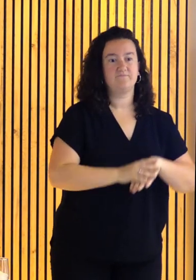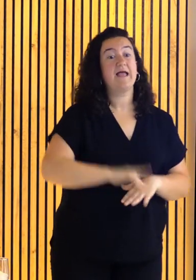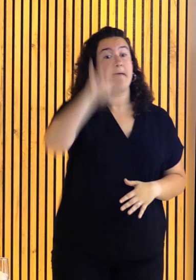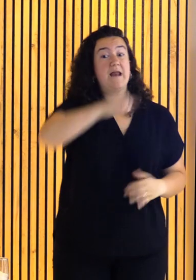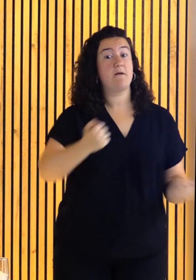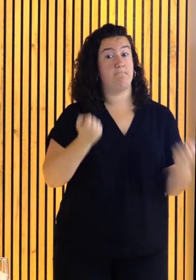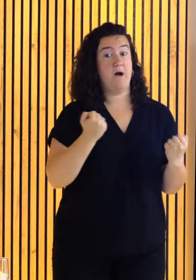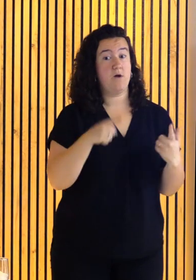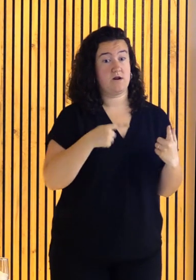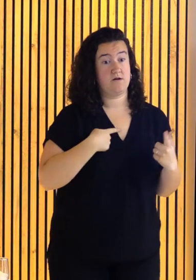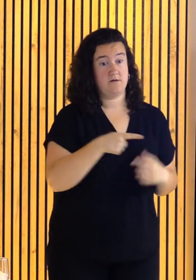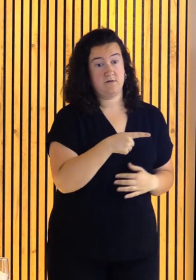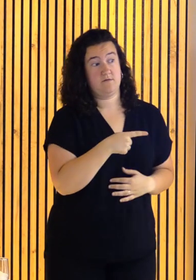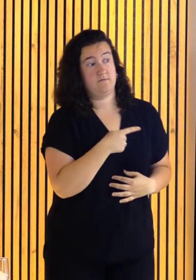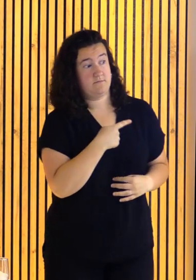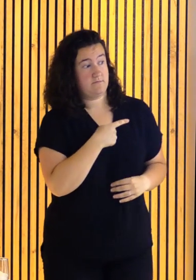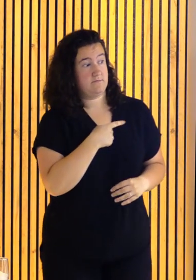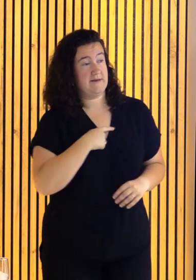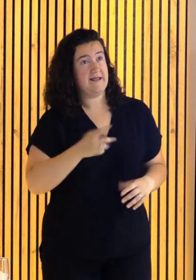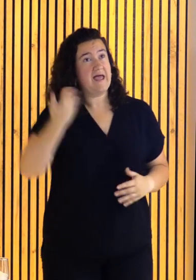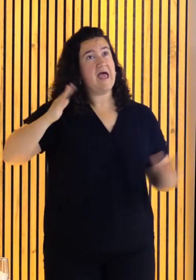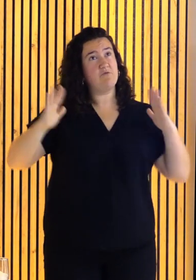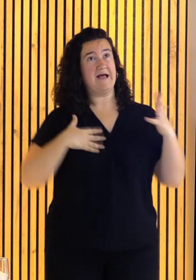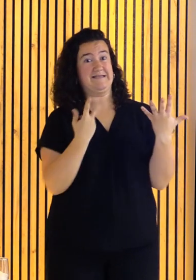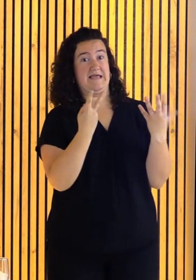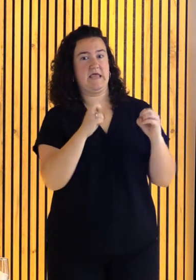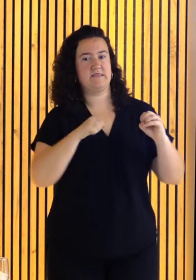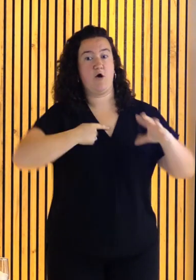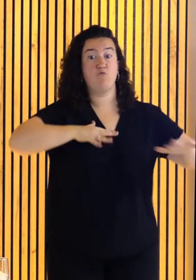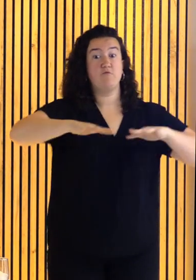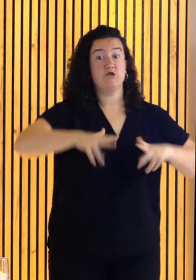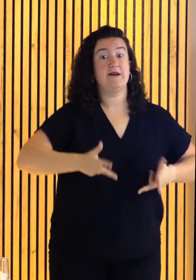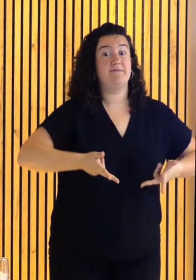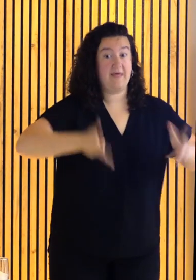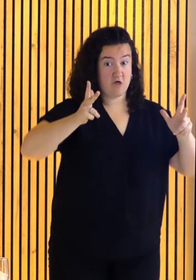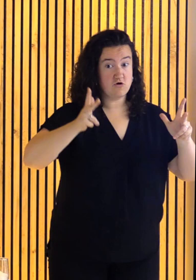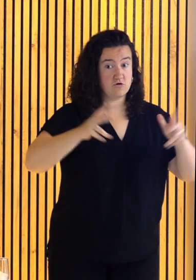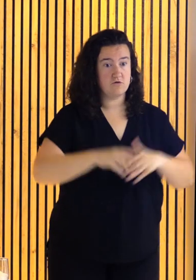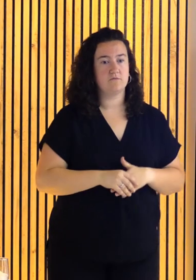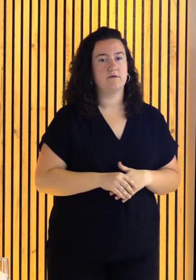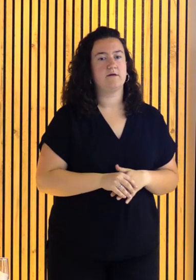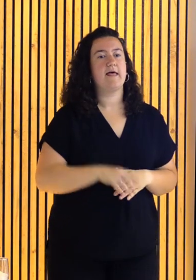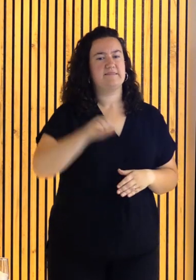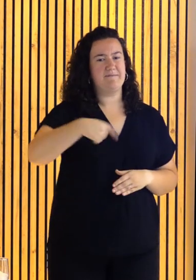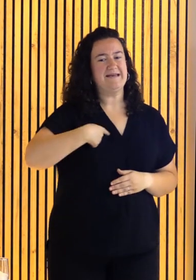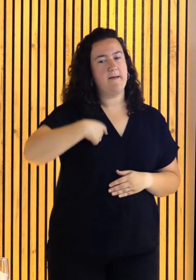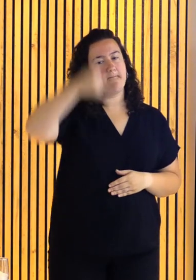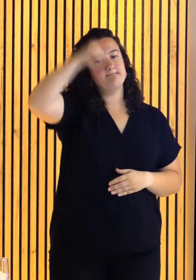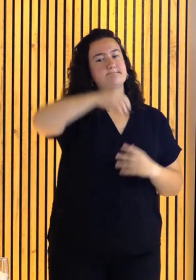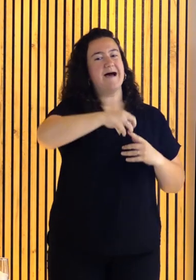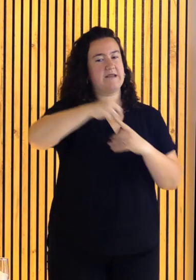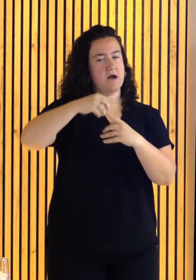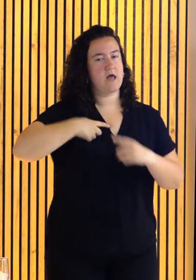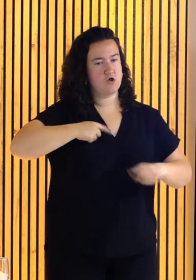afroamerikaren 60. hamarkadako askapen mugimenduaren patriarkatu ere gogor kritikatzen du,